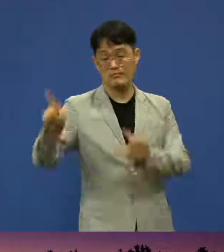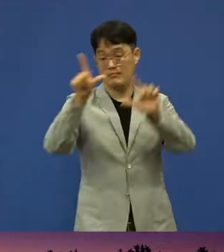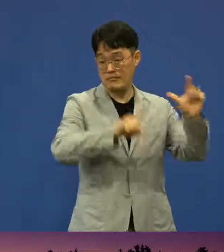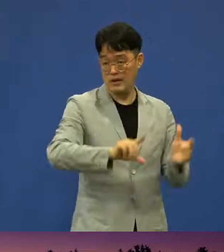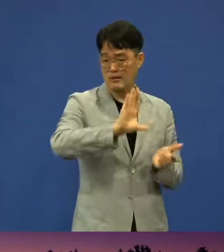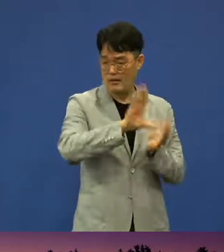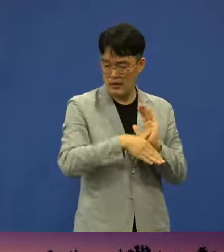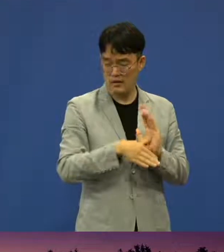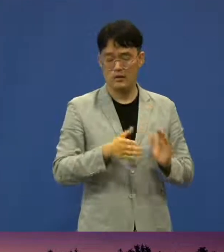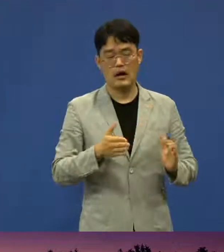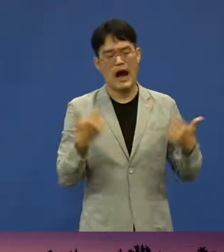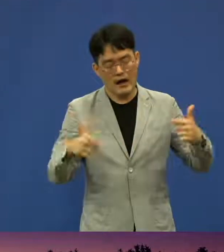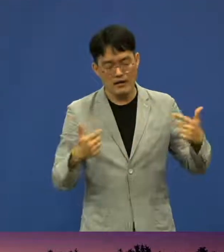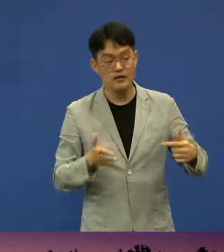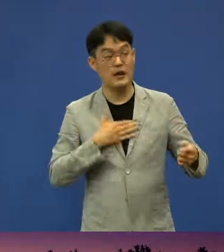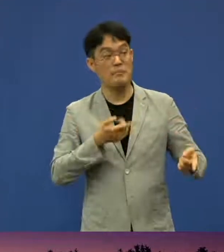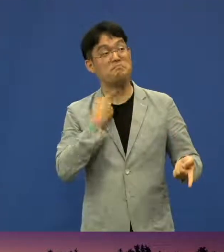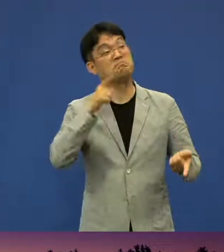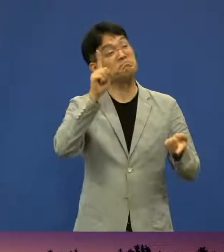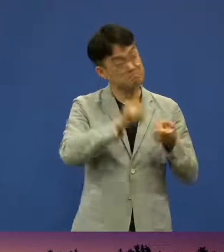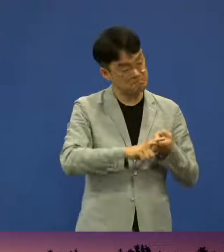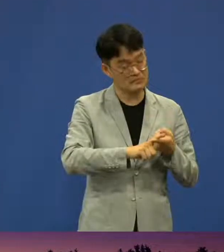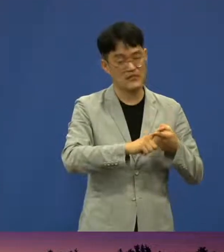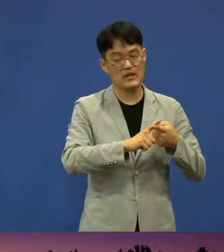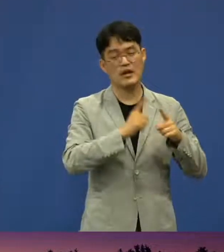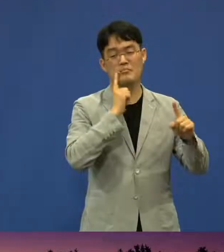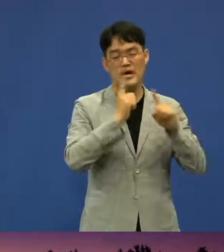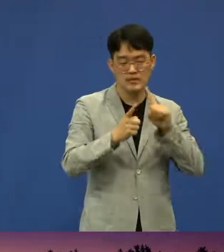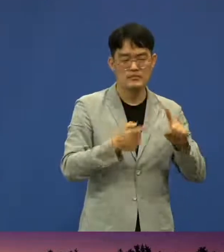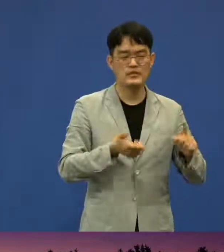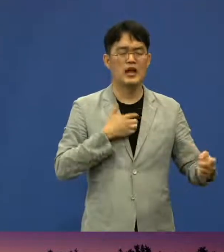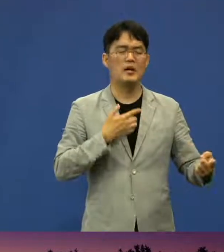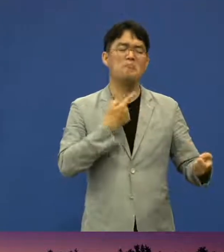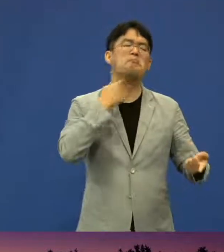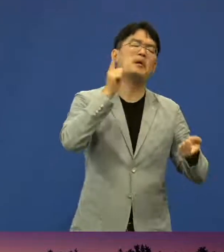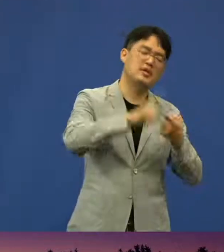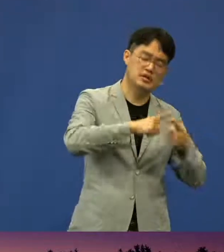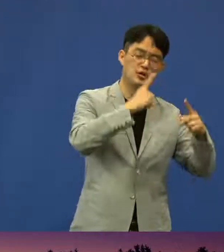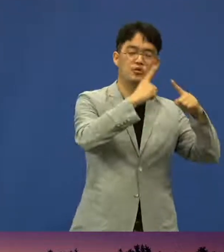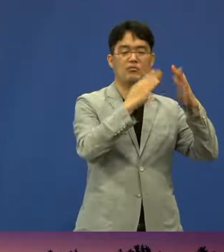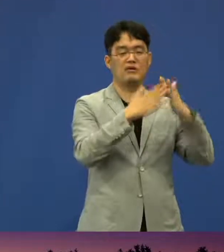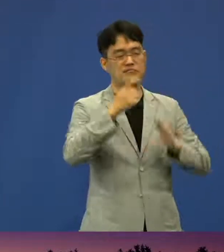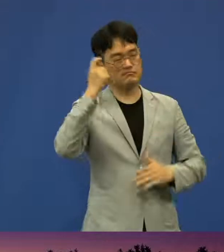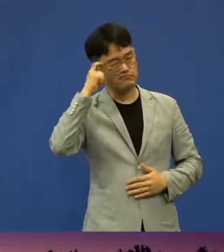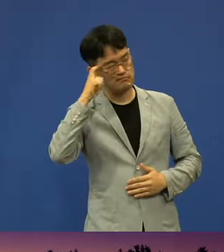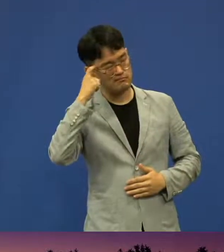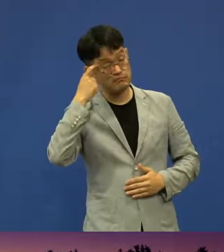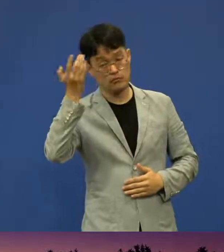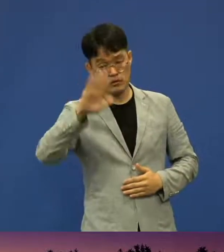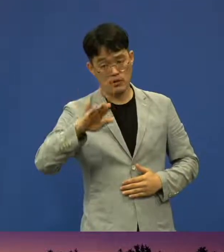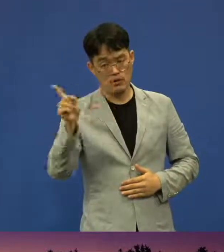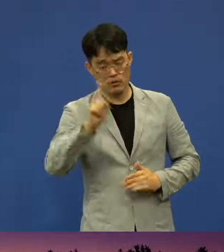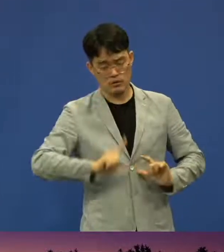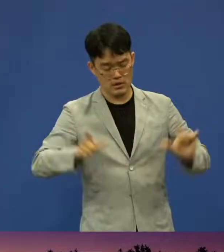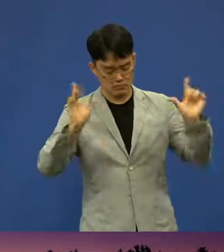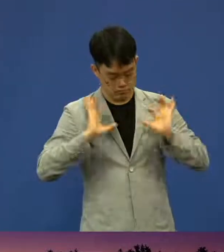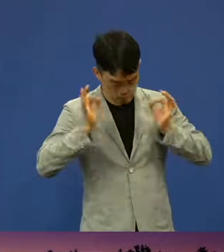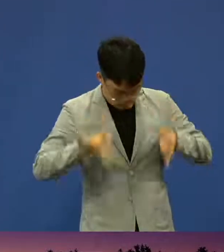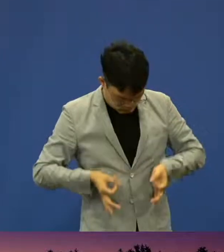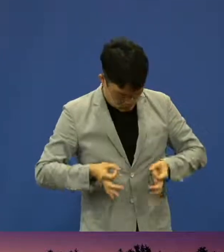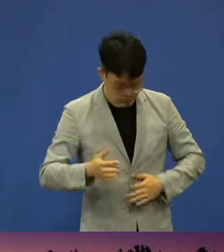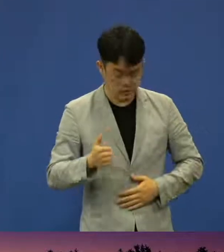드는 말씀, 내 마음에 드는 교회를 생각했다는 거예요. 근데 어느 날 자신의 모습을 보니까 말씀 앞에